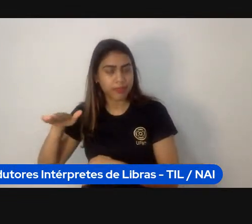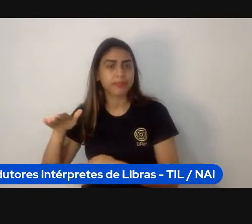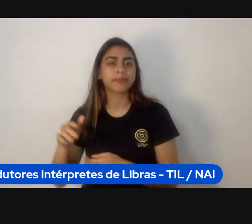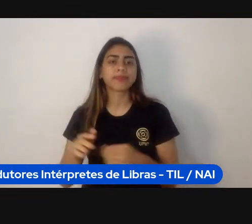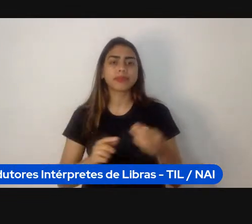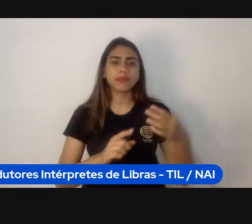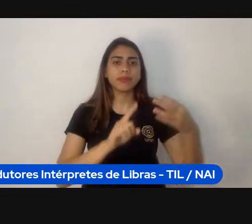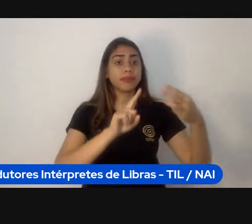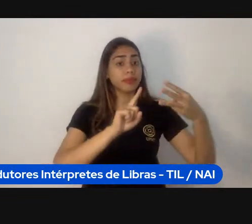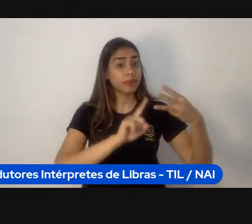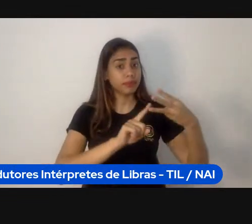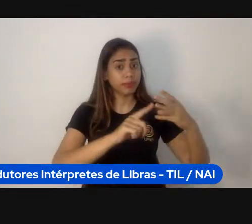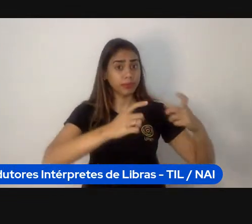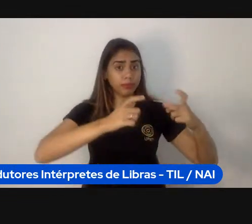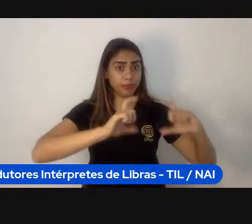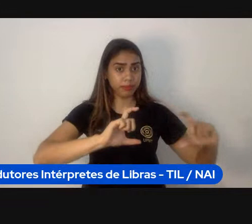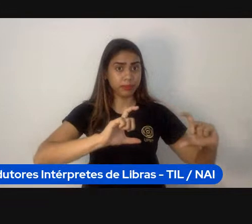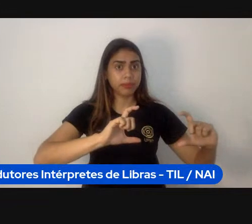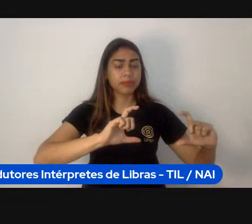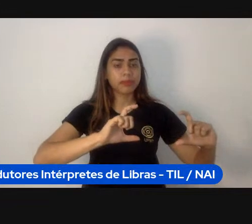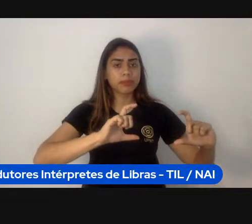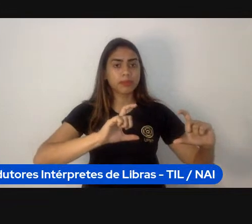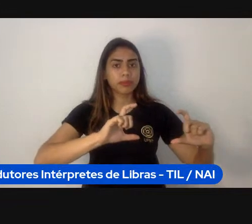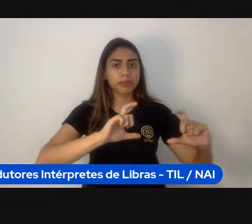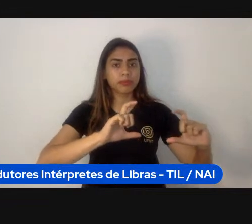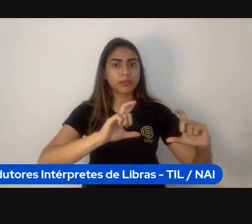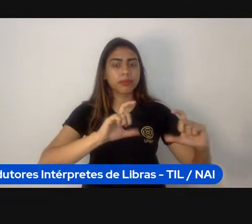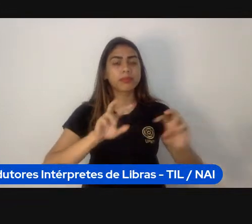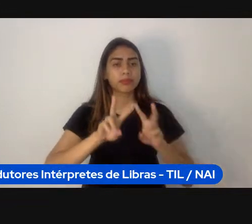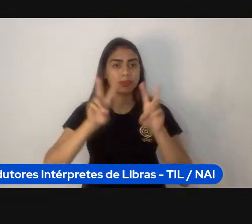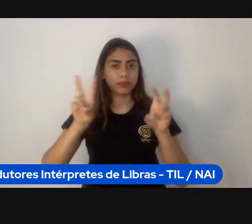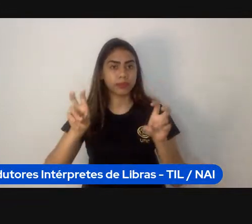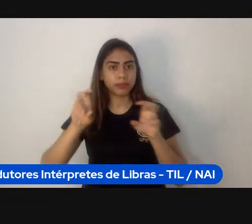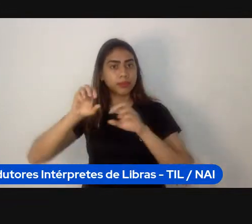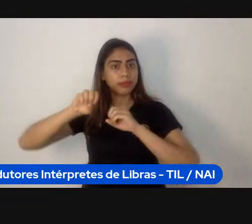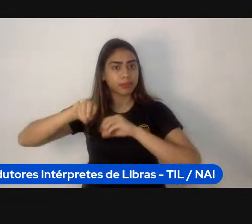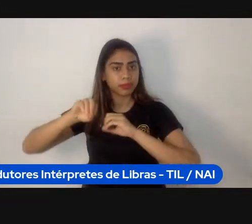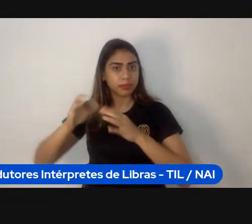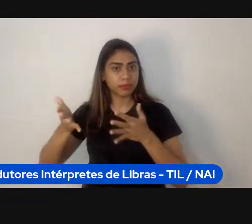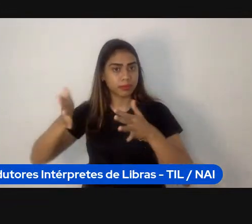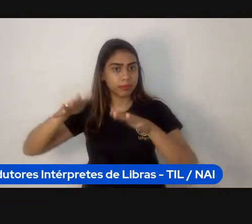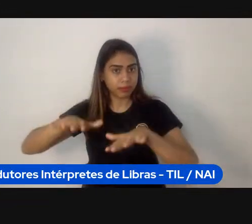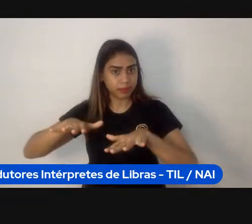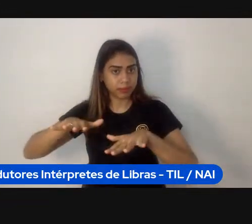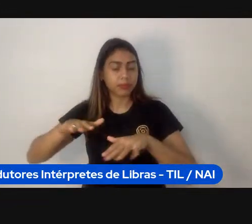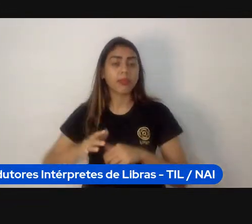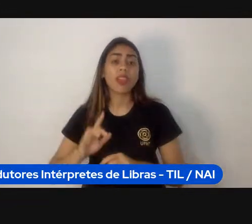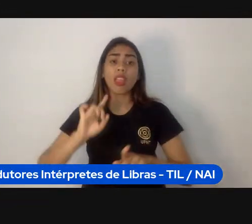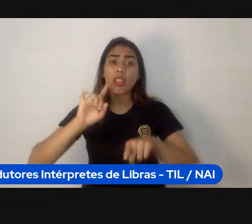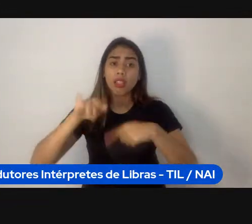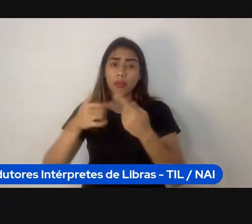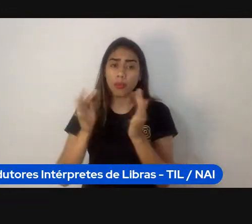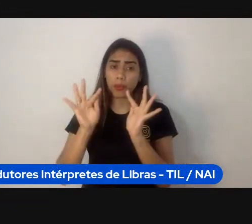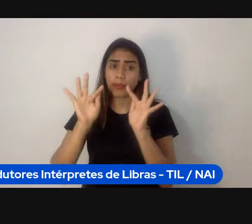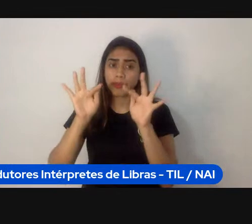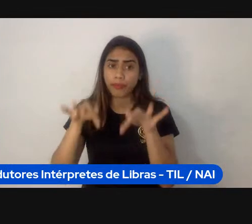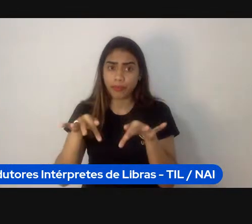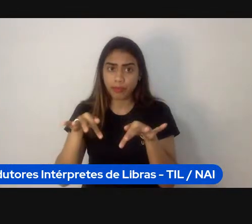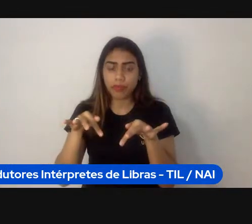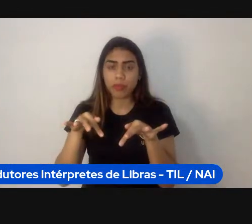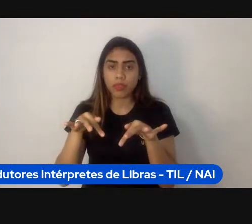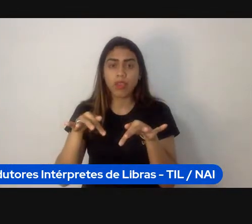Ao final de cada bloco, terminaremos o momento da fala, né, da nossa convidada. Após isso, iremos selecionar